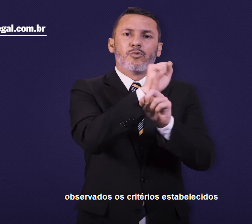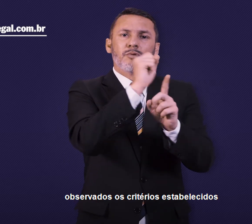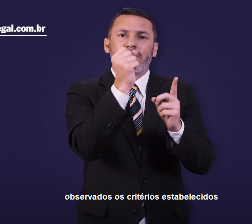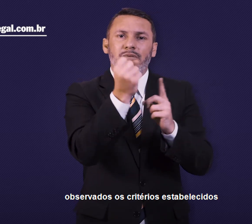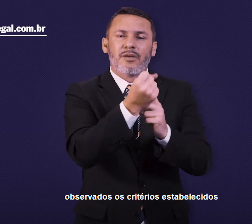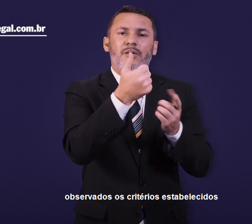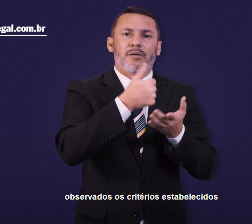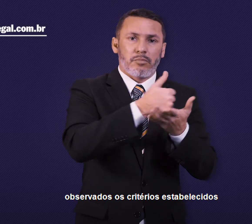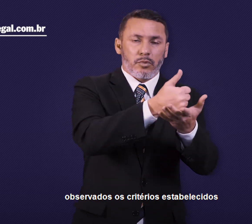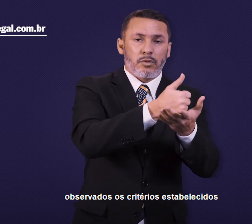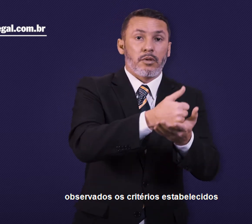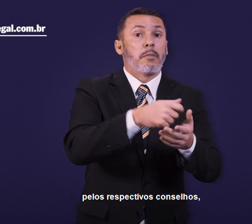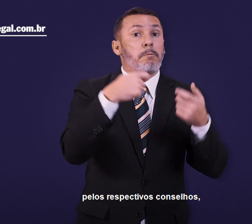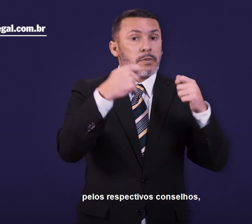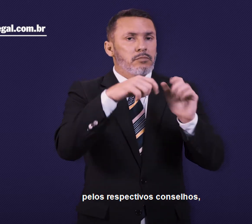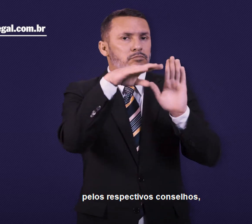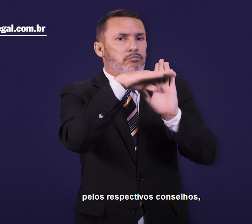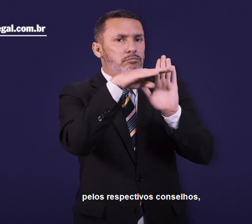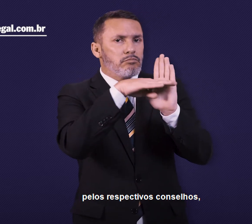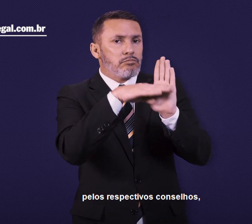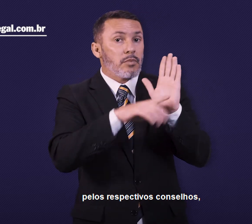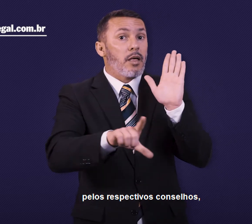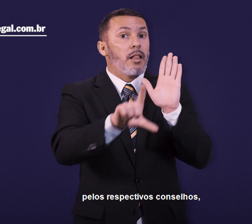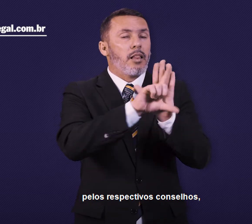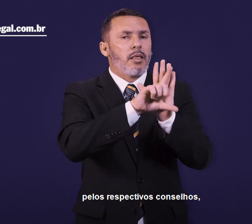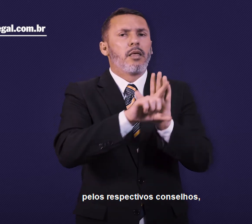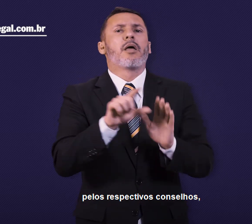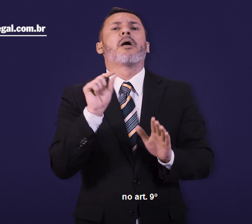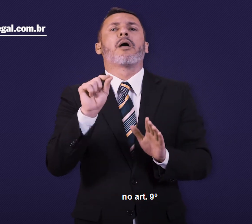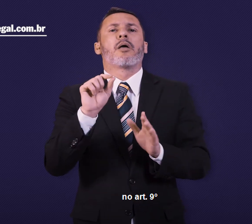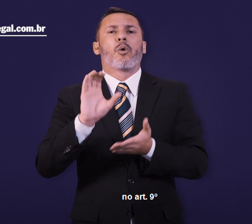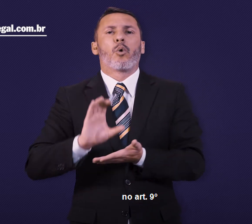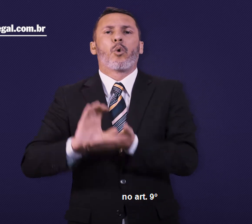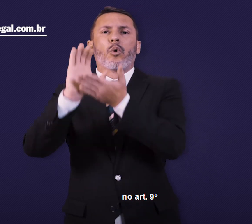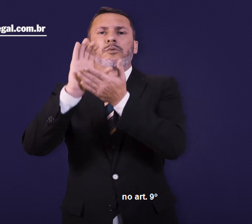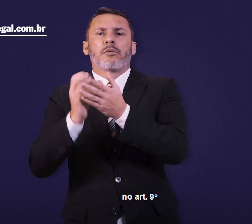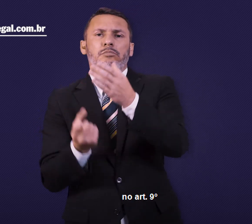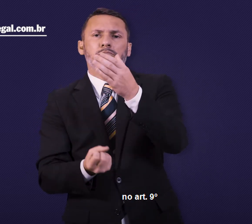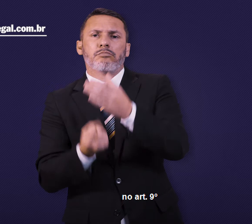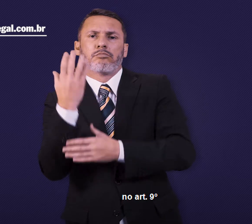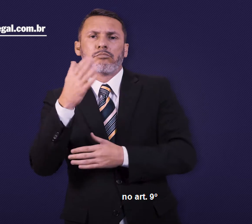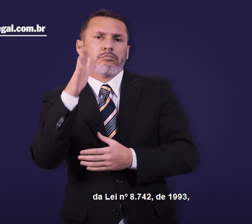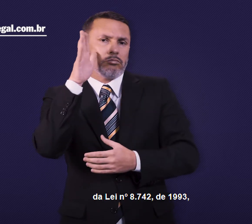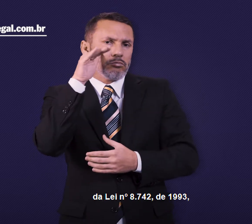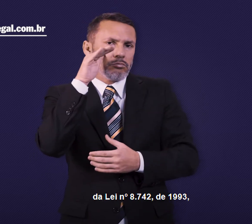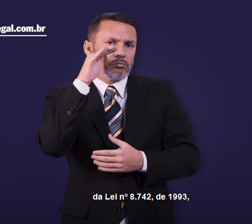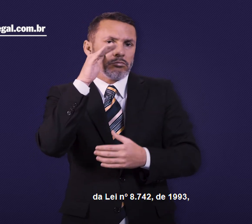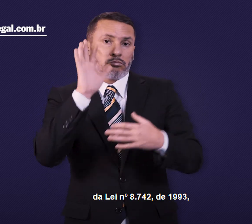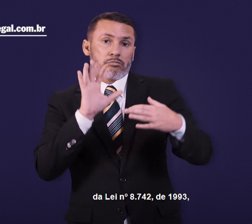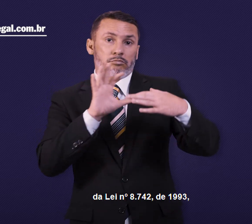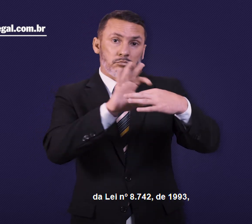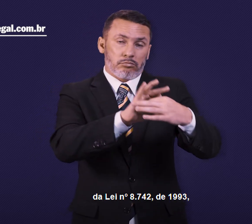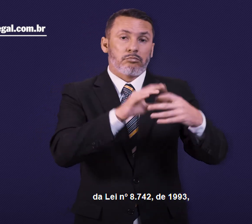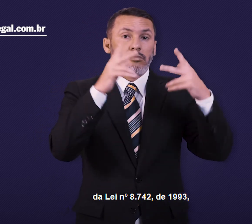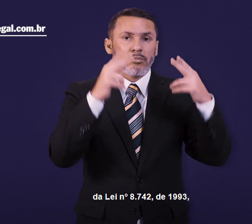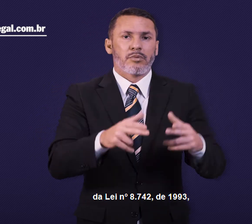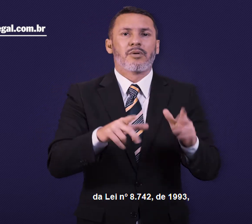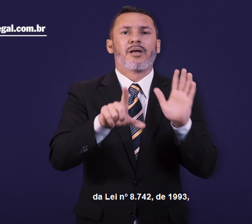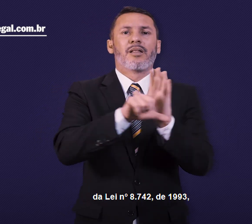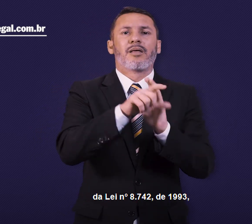critérios estabelecidos pelos respectivos conselhos. O disposto no artigo 9º da Lei nº 8.742,